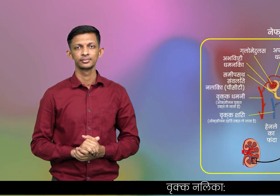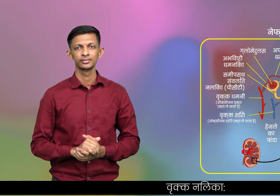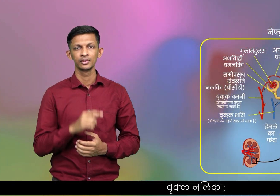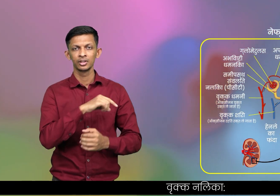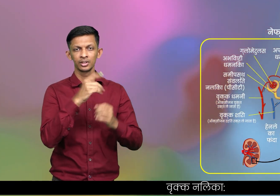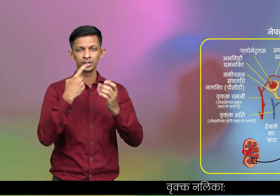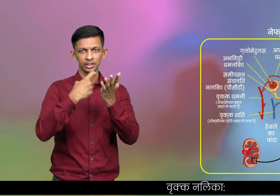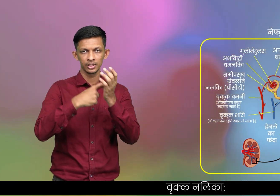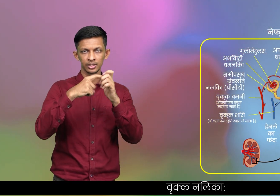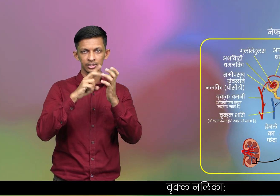वृक्क नालिका।